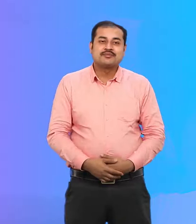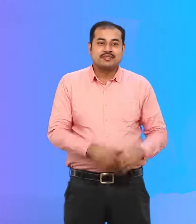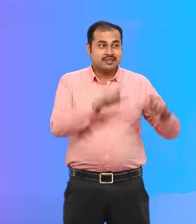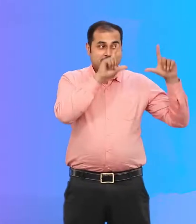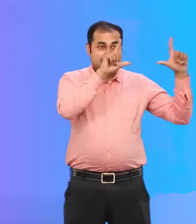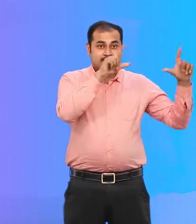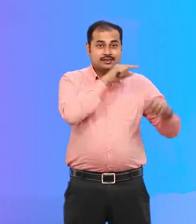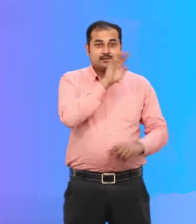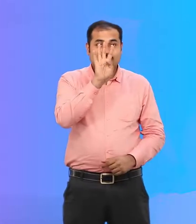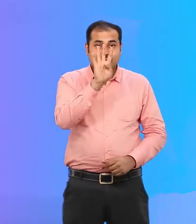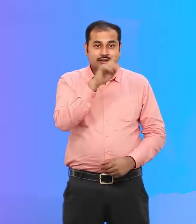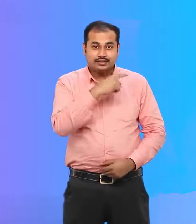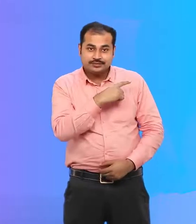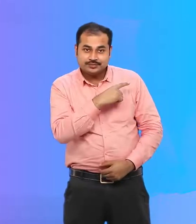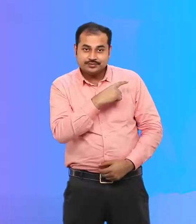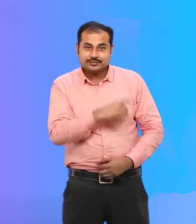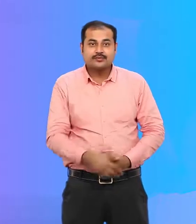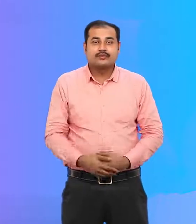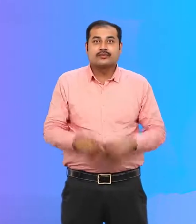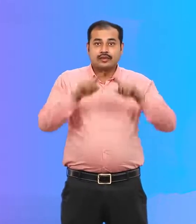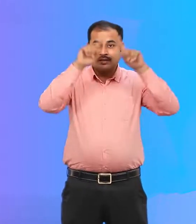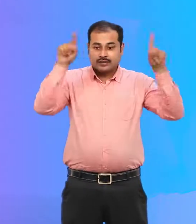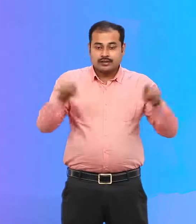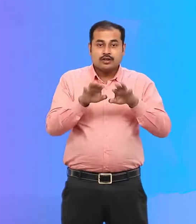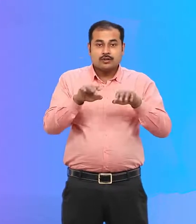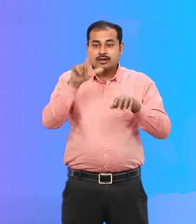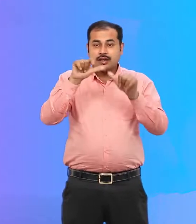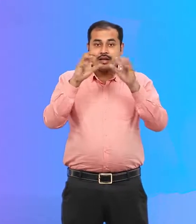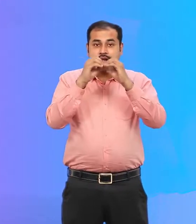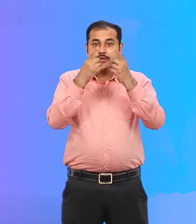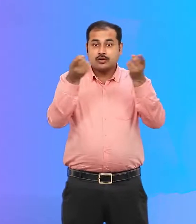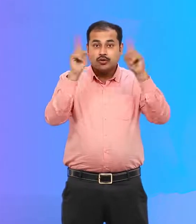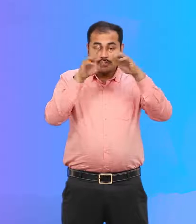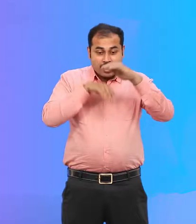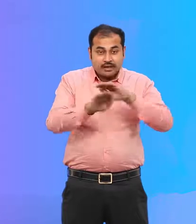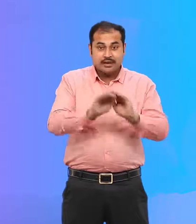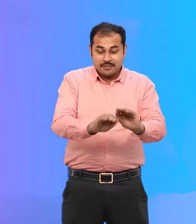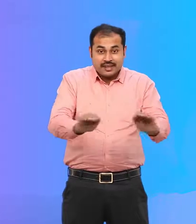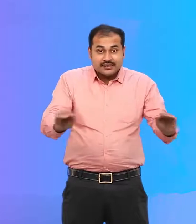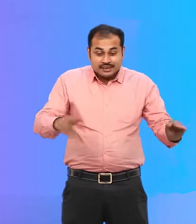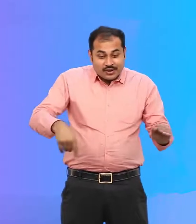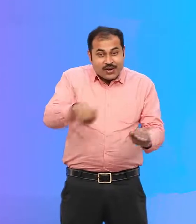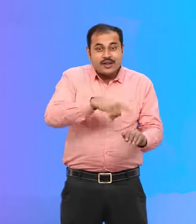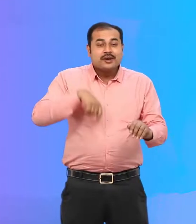कि चौथे चित्र में बच्चों को कंप्यूटर लैब में वीडियो देख कर हंसते हुए दिखाया गया है